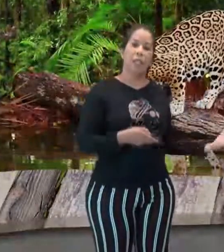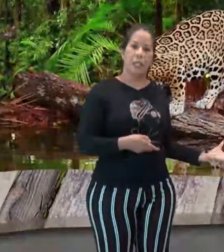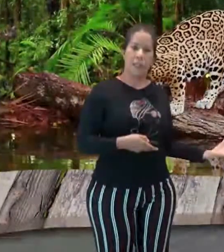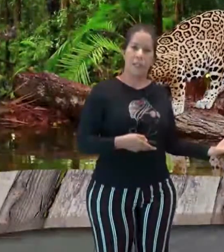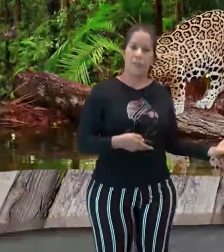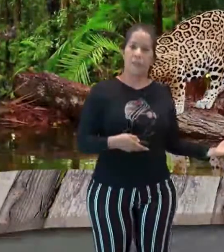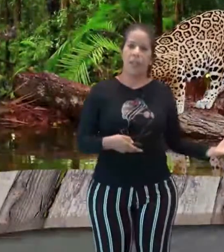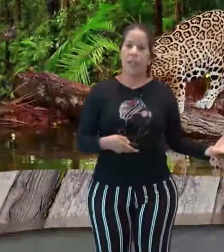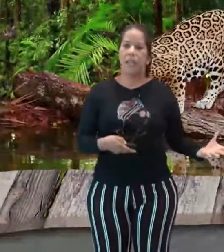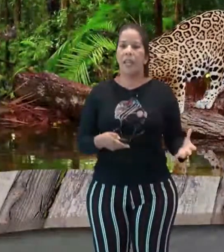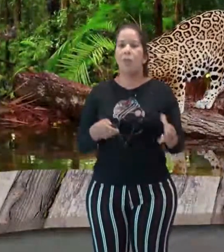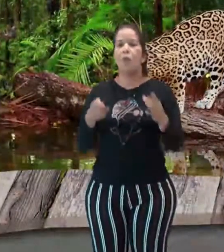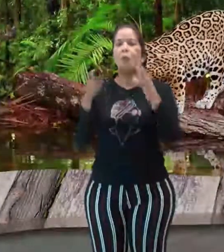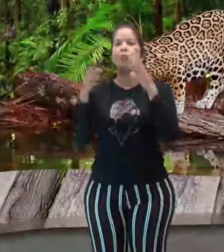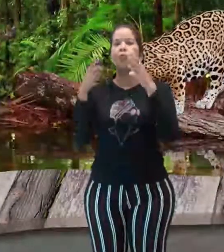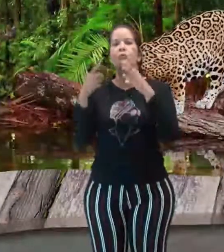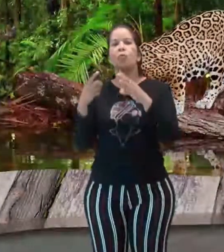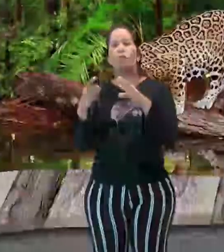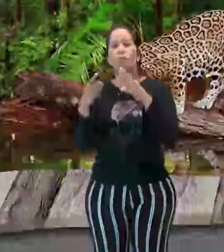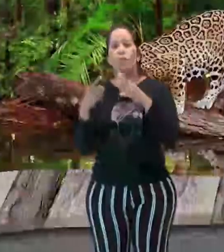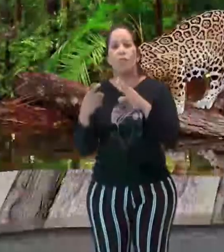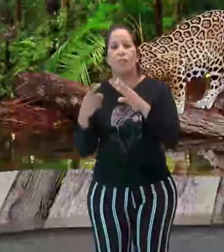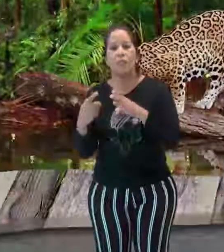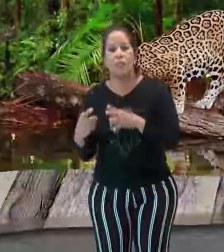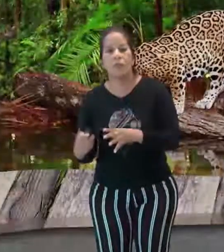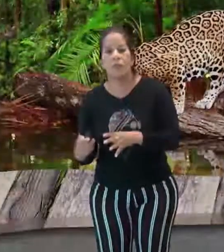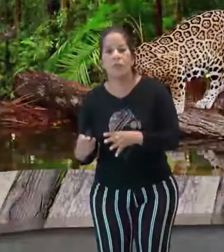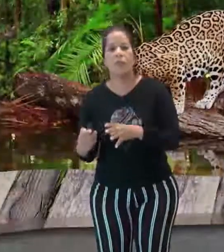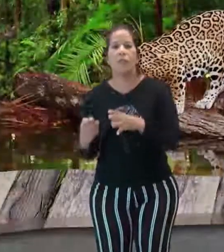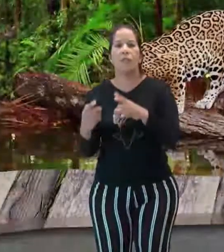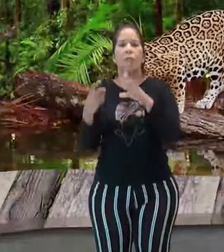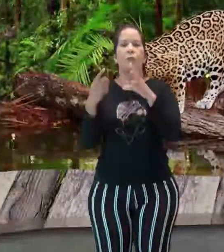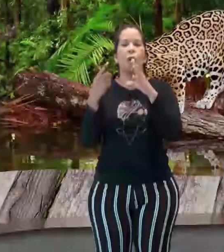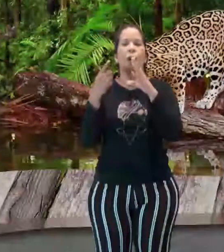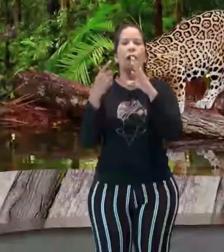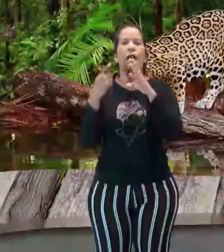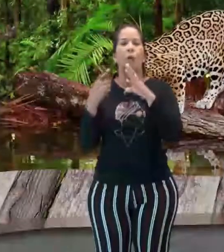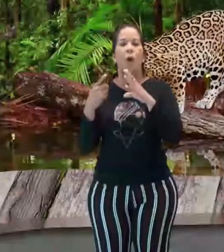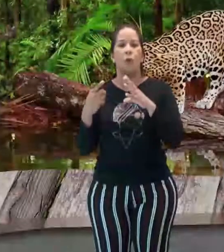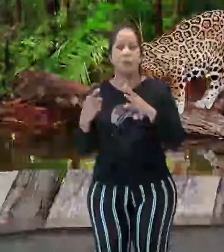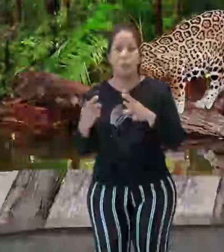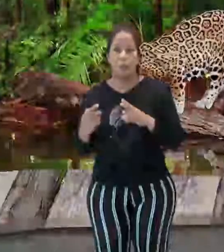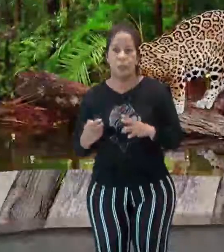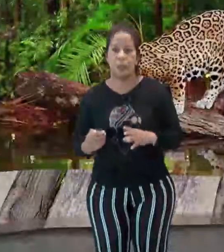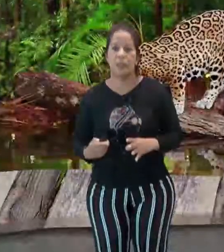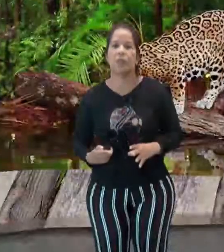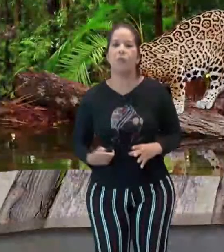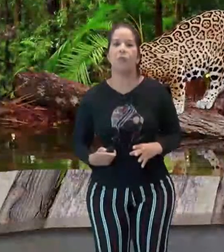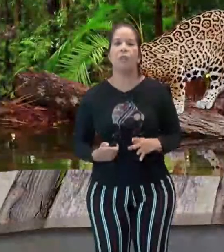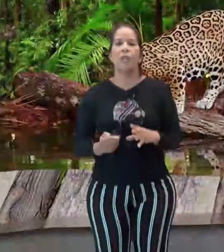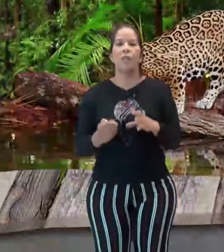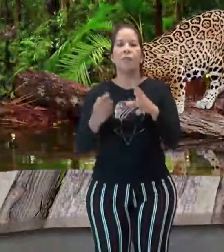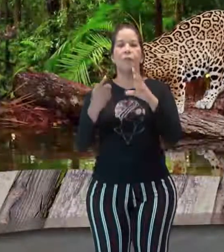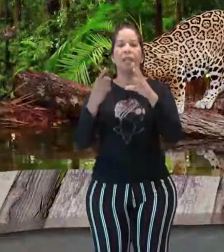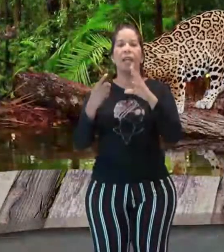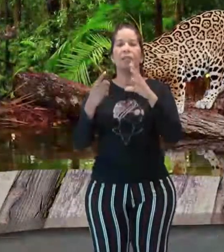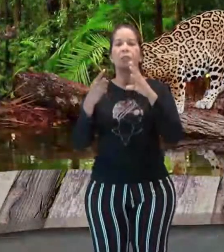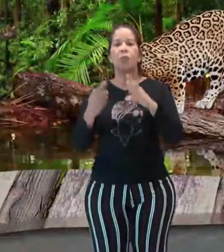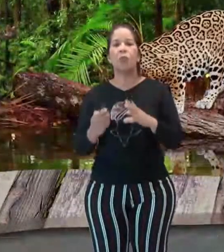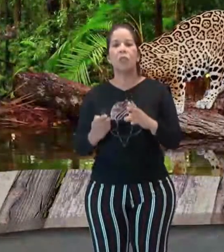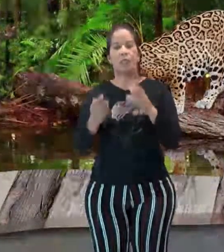um deles tem um conjunto de tecidos que vão formar órgãos específicos, que vão